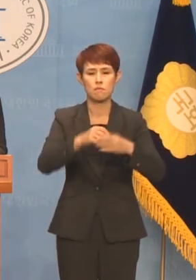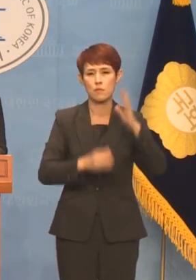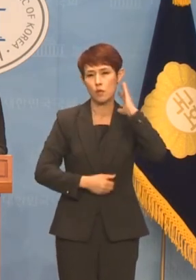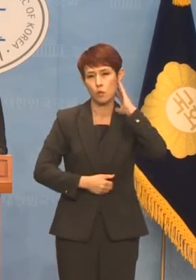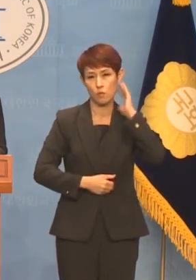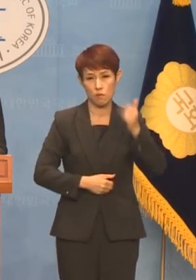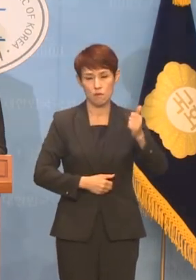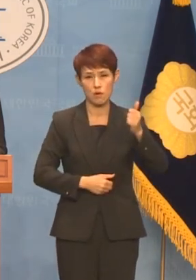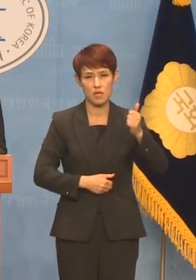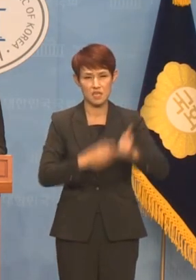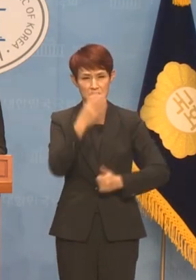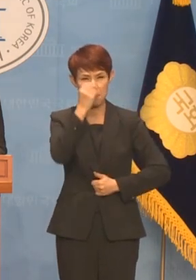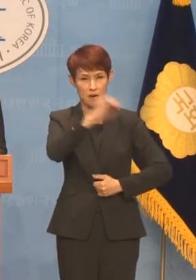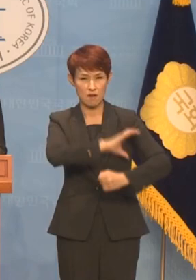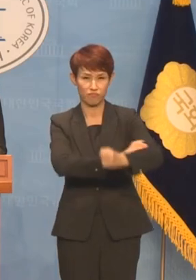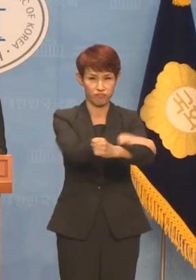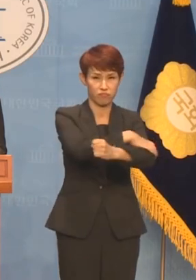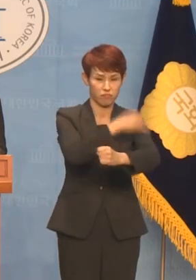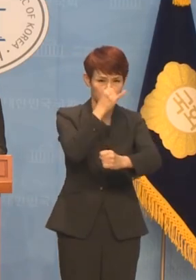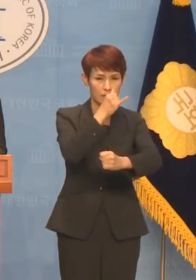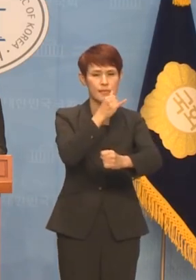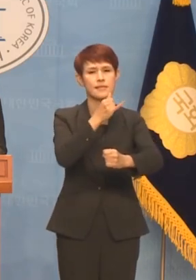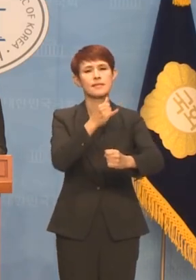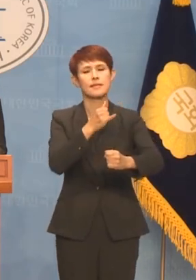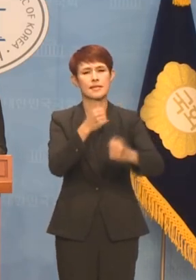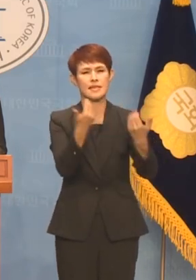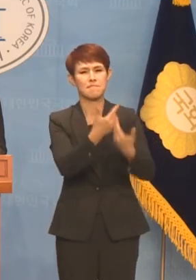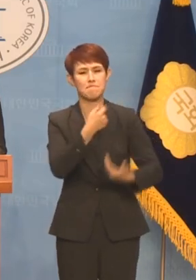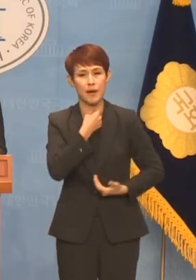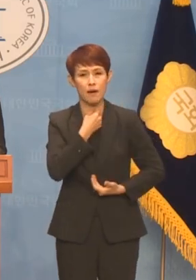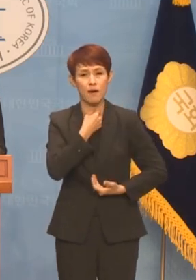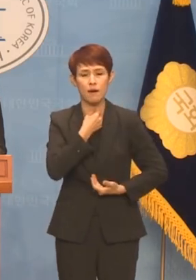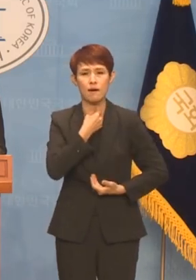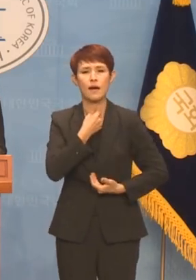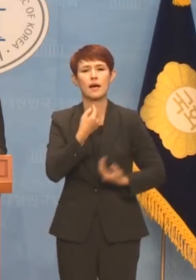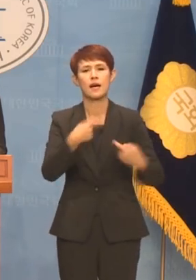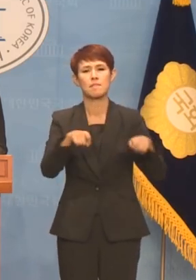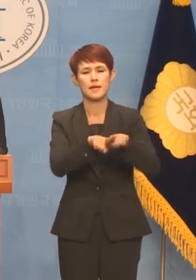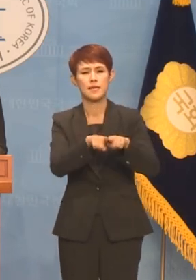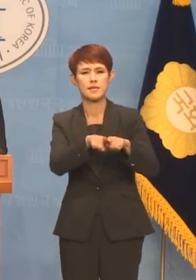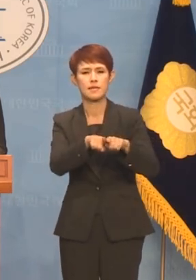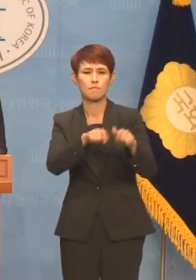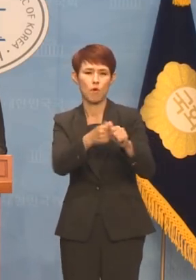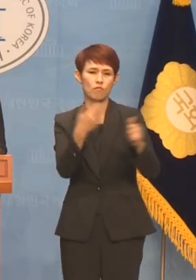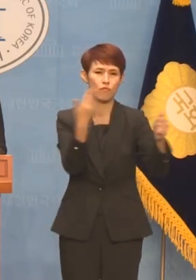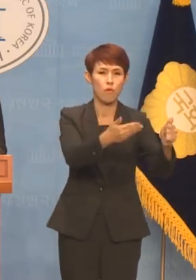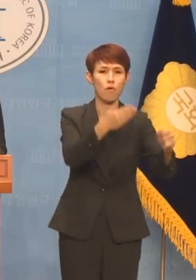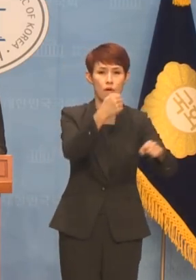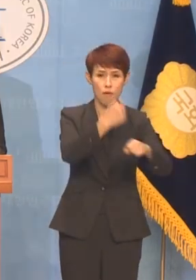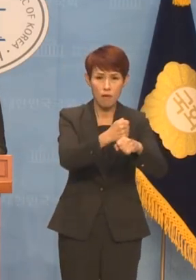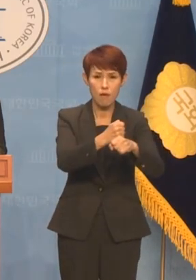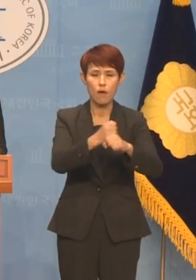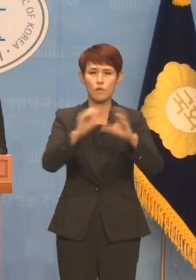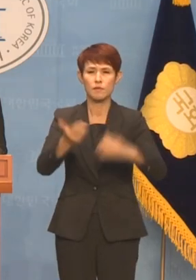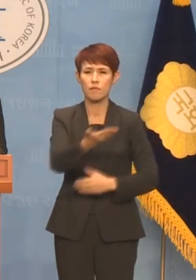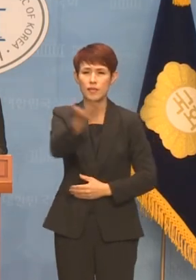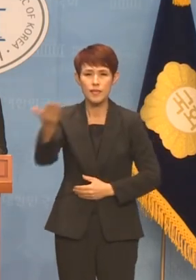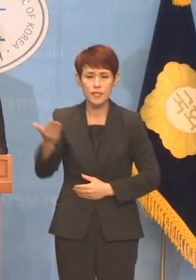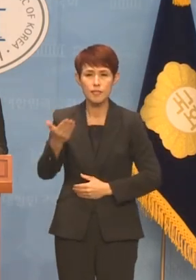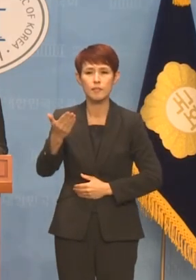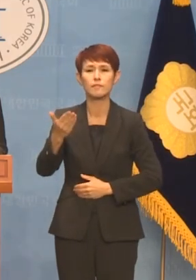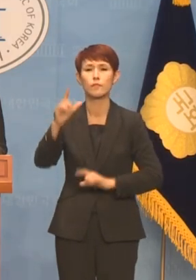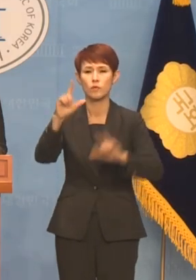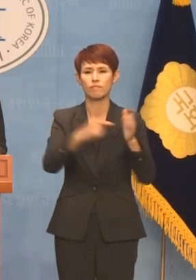권력 남용에 부안해동했던 오늘의 집권 여당을 함께 심판해야 한다는 국민의 단호한 의지가 명징하게